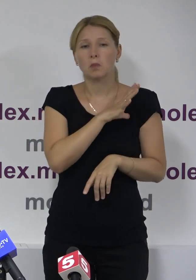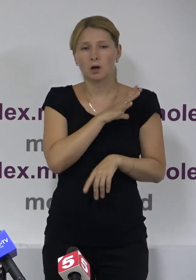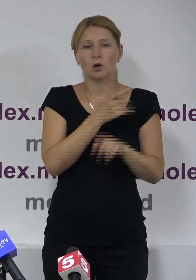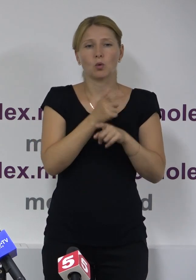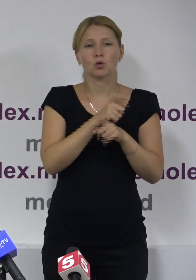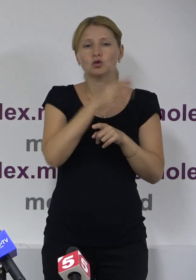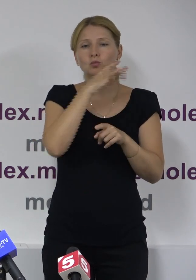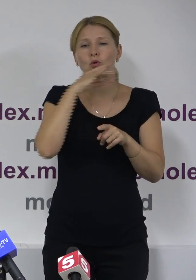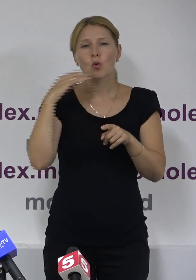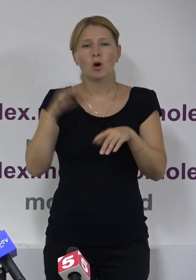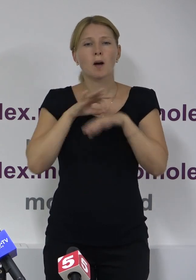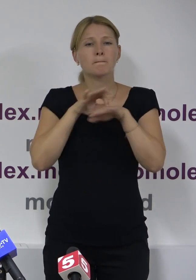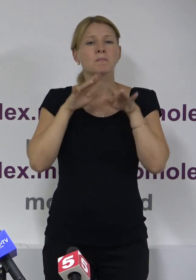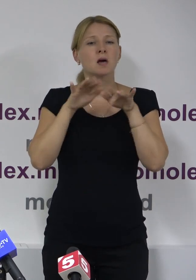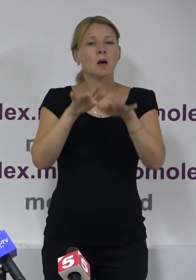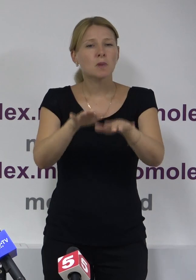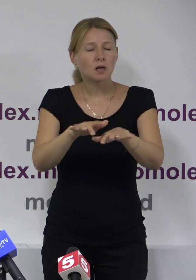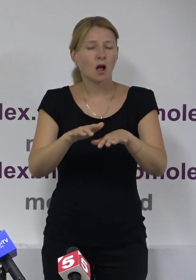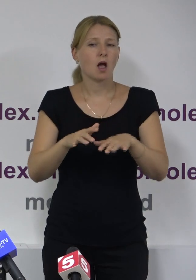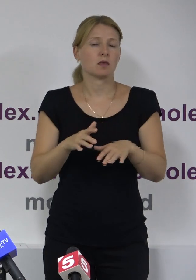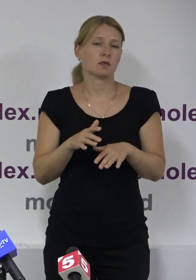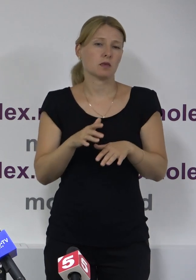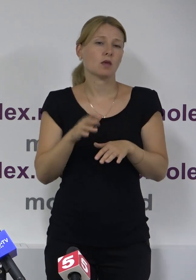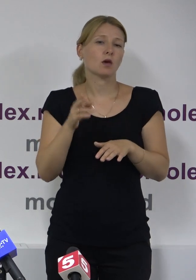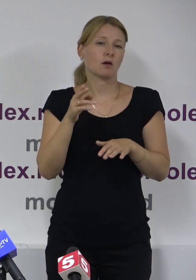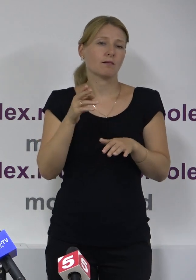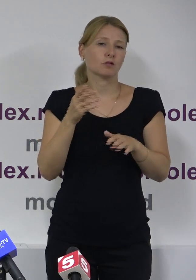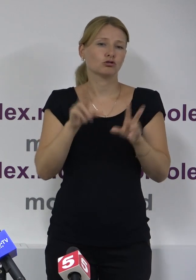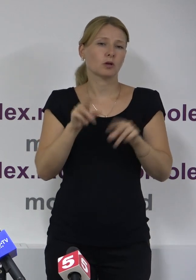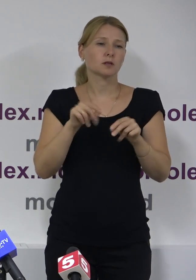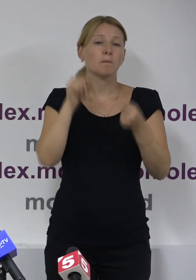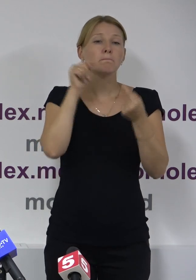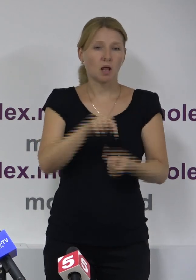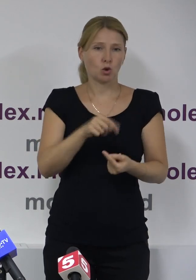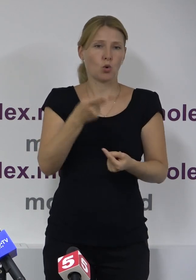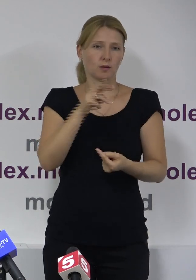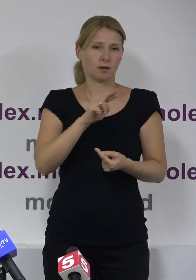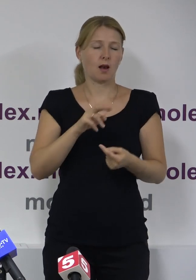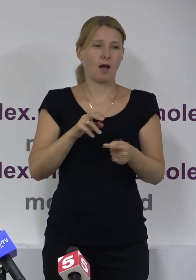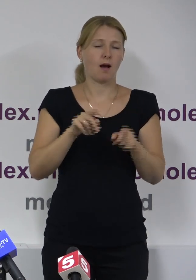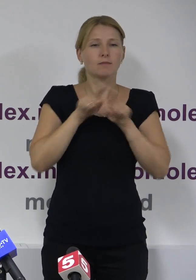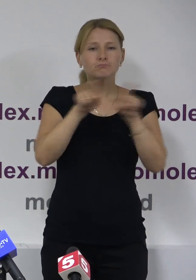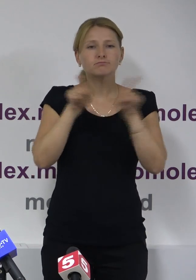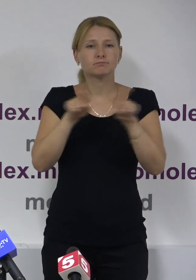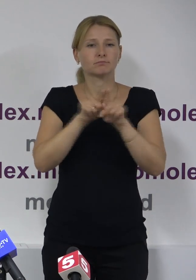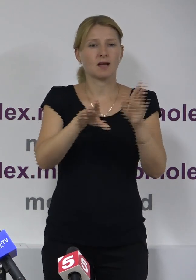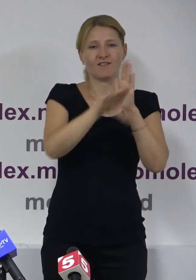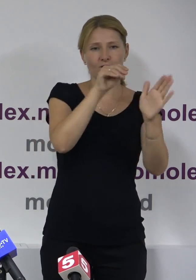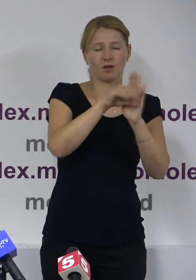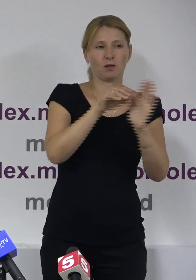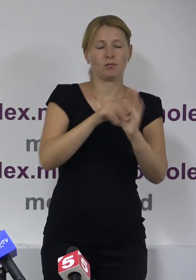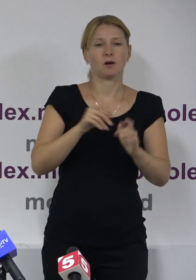de activități cu potențial electoral, să spunem așa, înainte de înregistrarea potențialilor